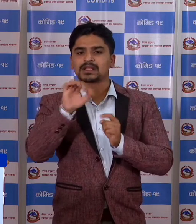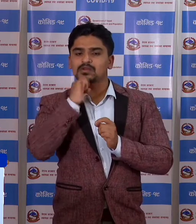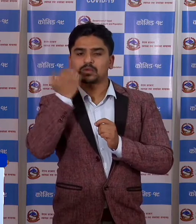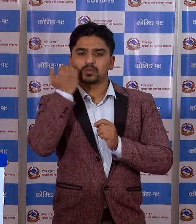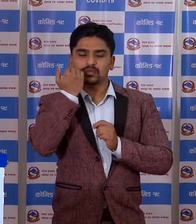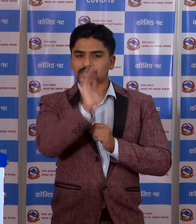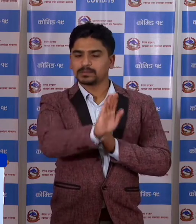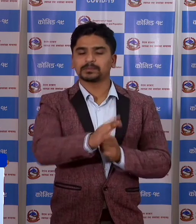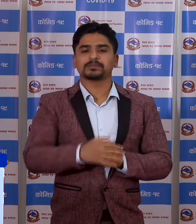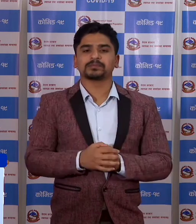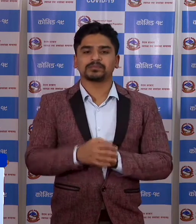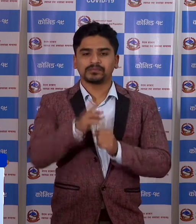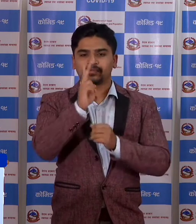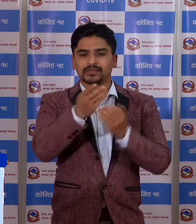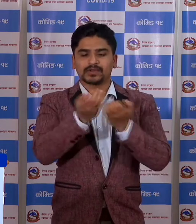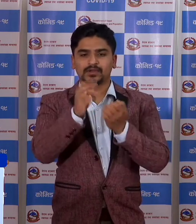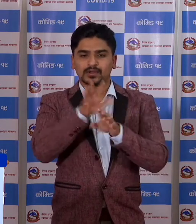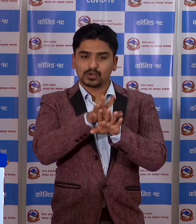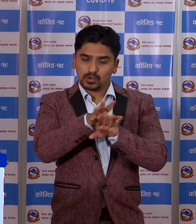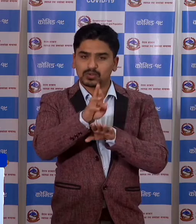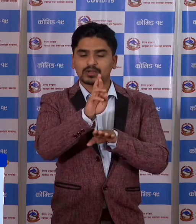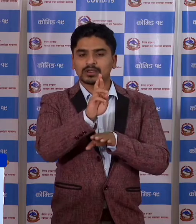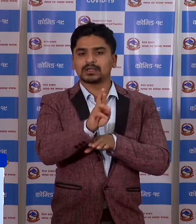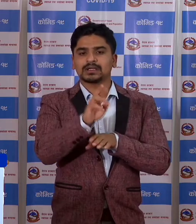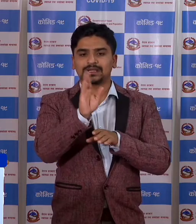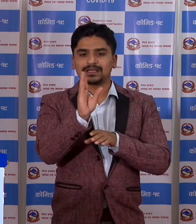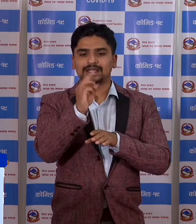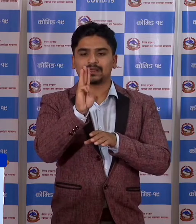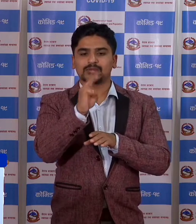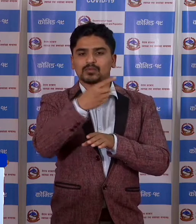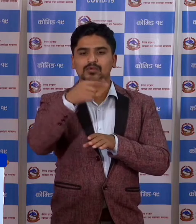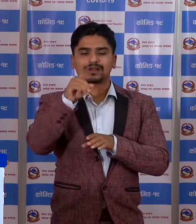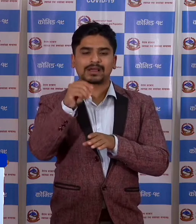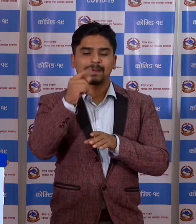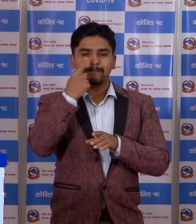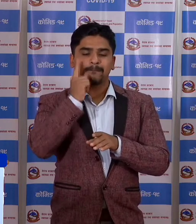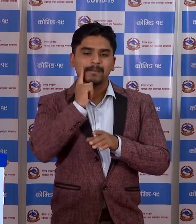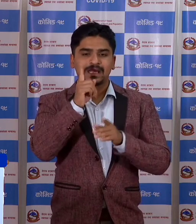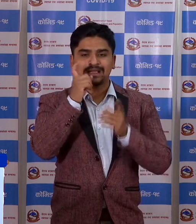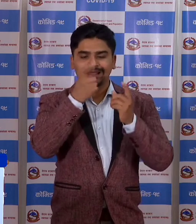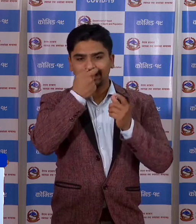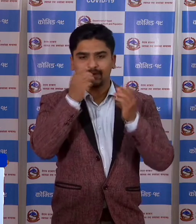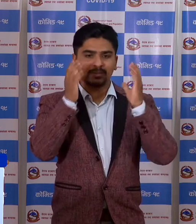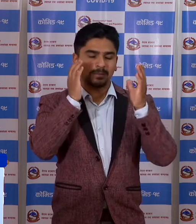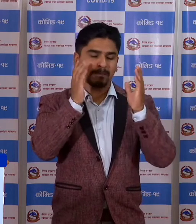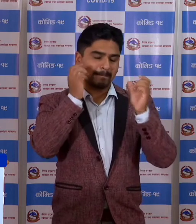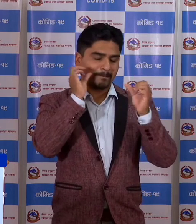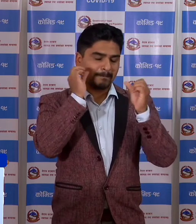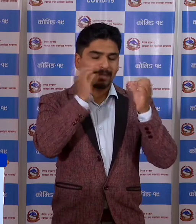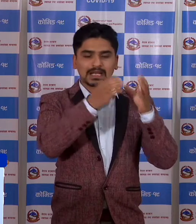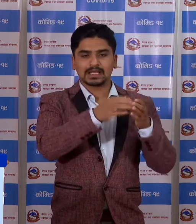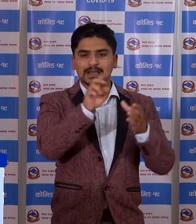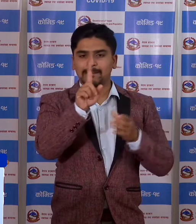19 देखि 45 वर्षका पुरुषहरू हुनुहुन्छ। त्यसै गरी रौतहटकै यमुना माई गाउँपालिकाका 4 जना जो